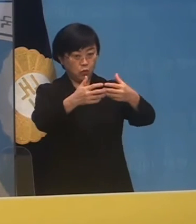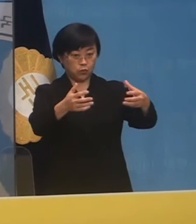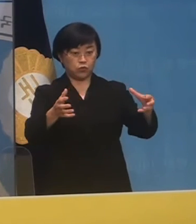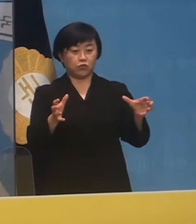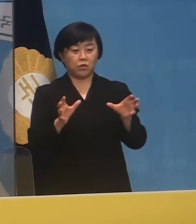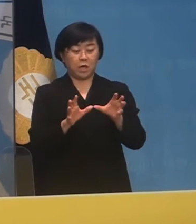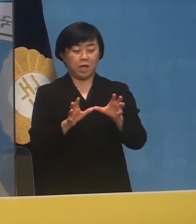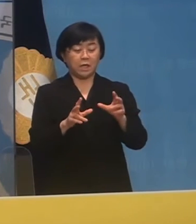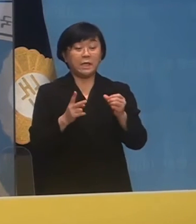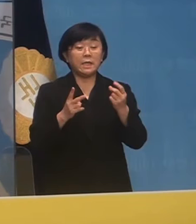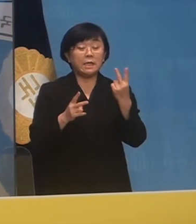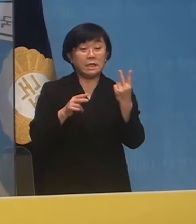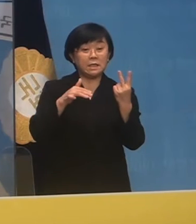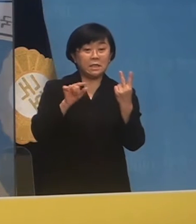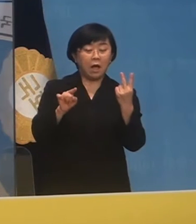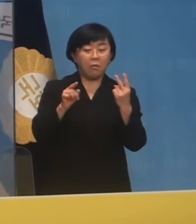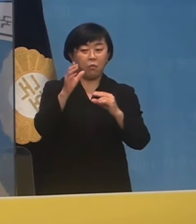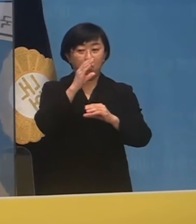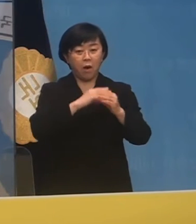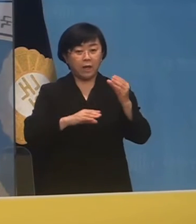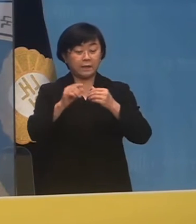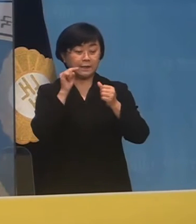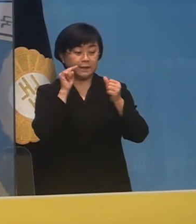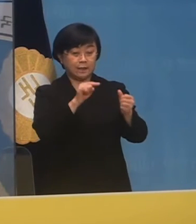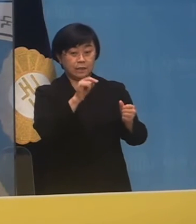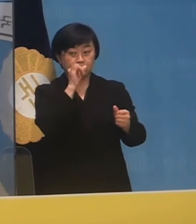국토교통부의 2차 보완을 지시했습니다.